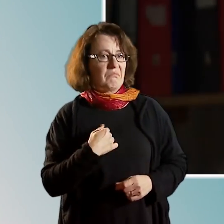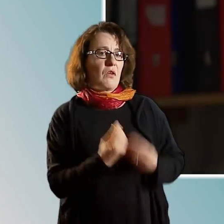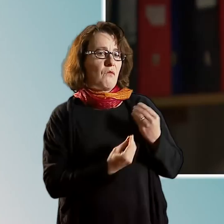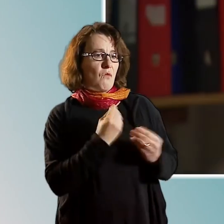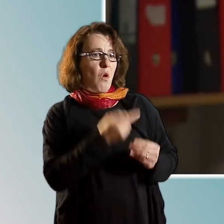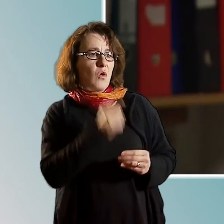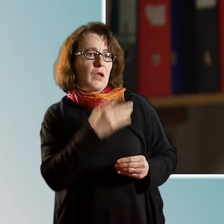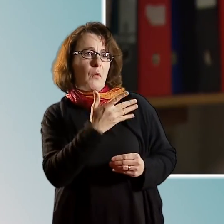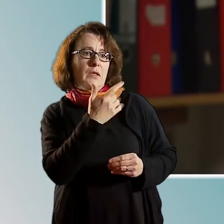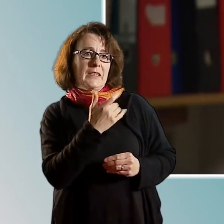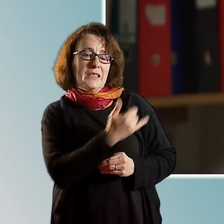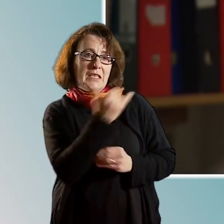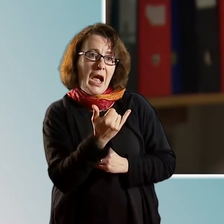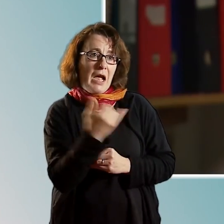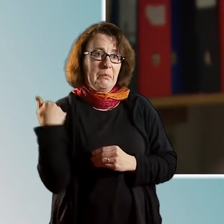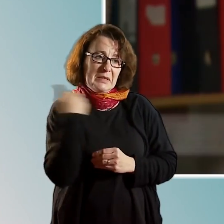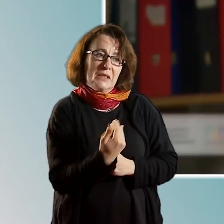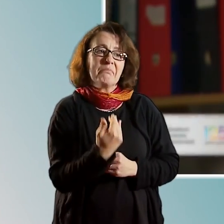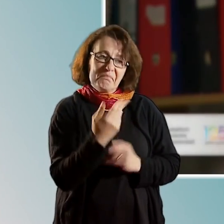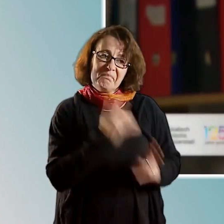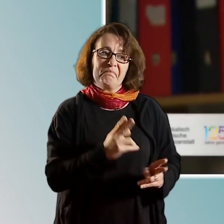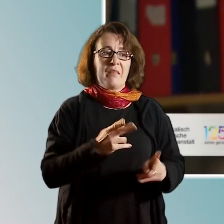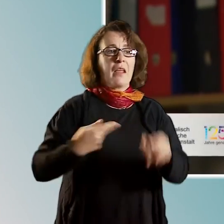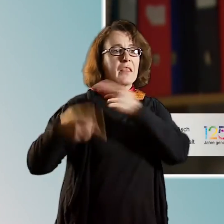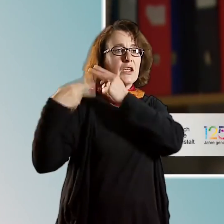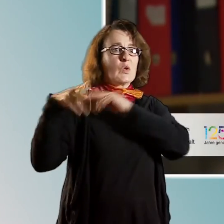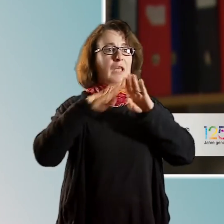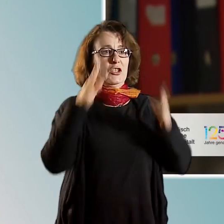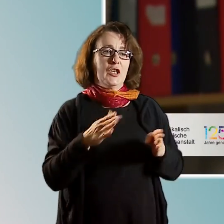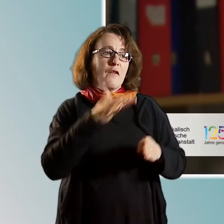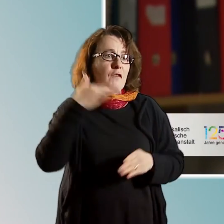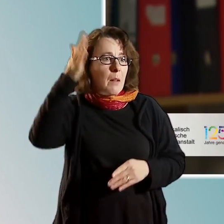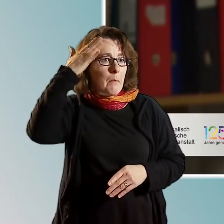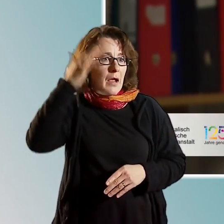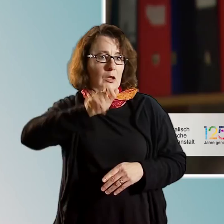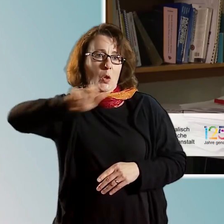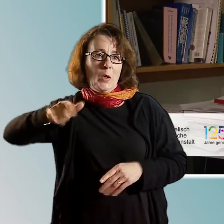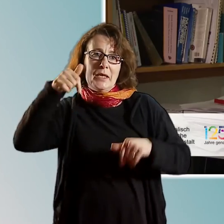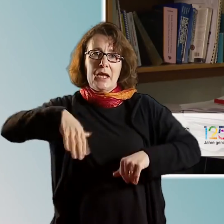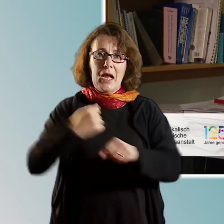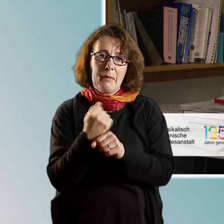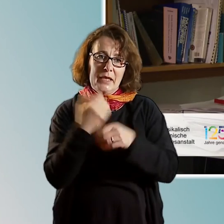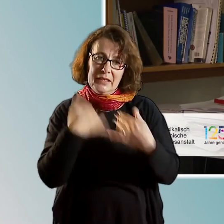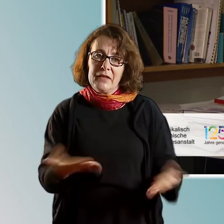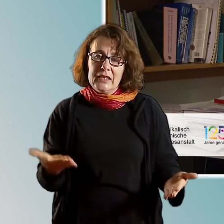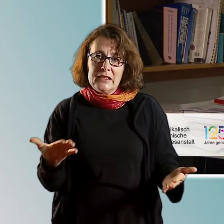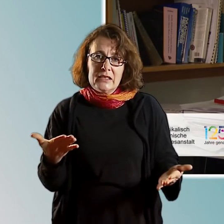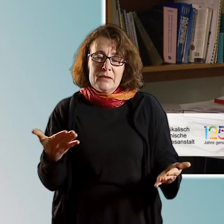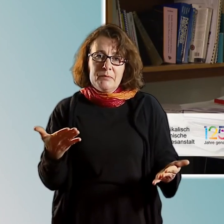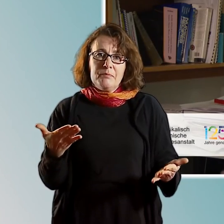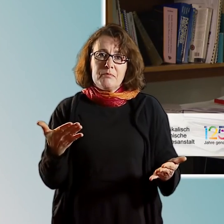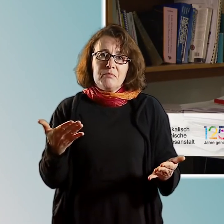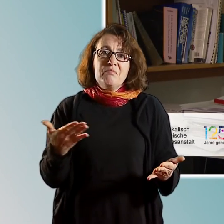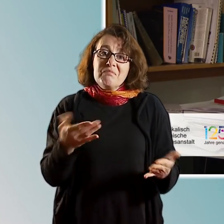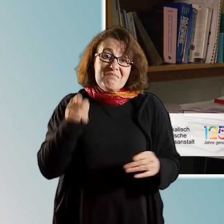Jahre, die PTB ist eine Traditionsanstalt mit sehr vielen berühmten Leuten, die hier gearbeitet haben. Und